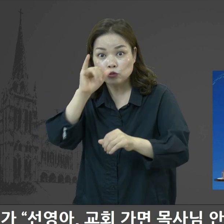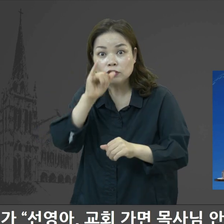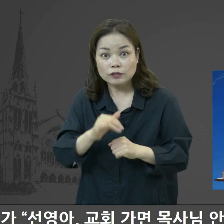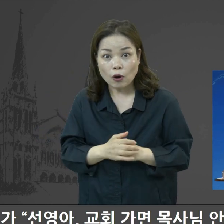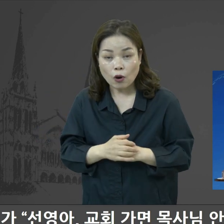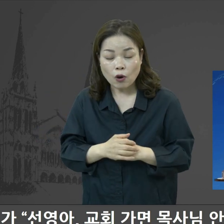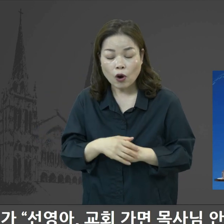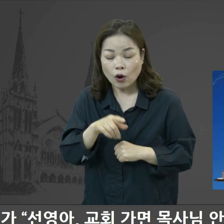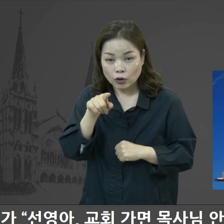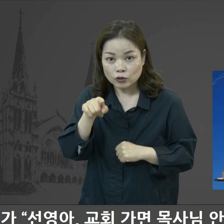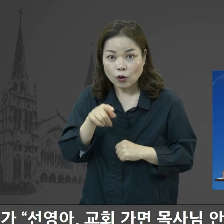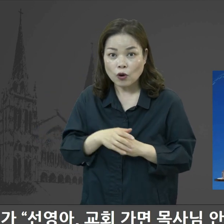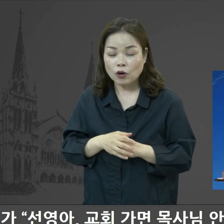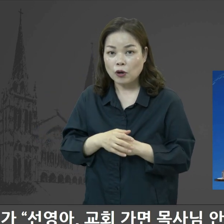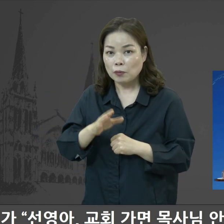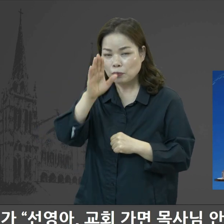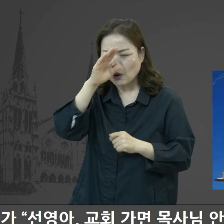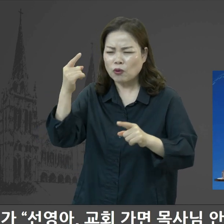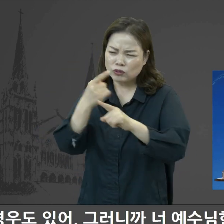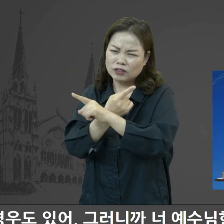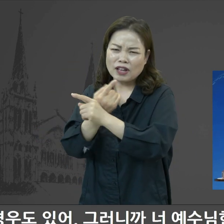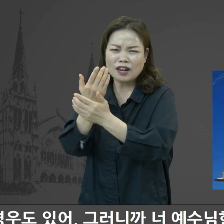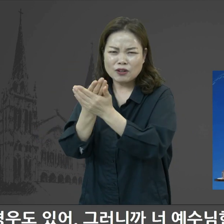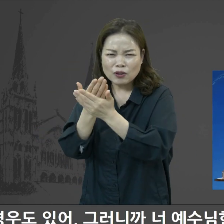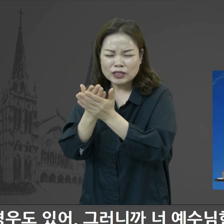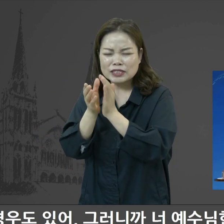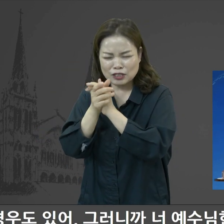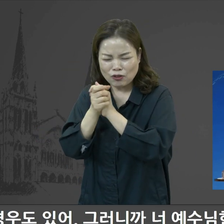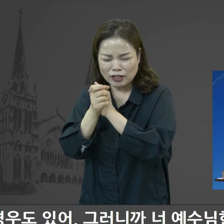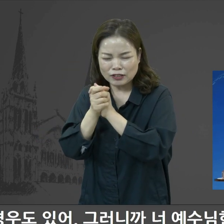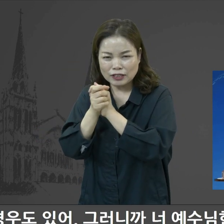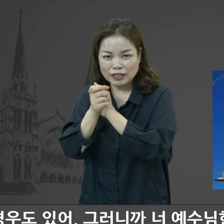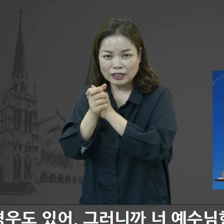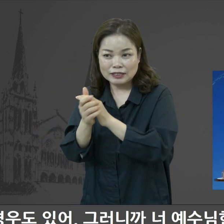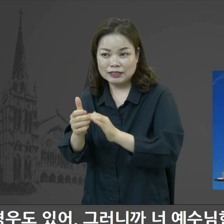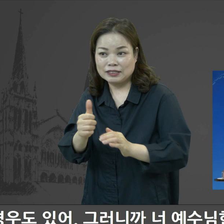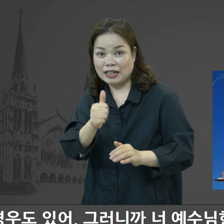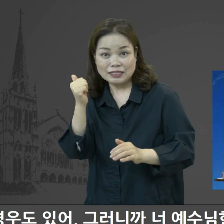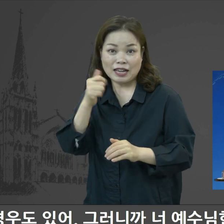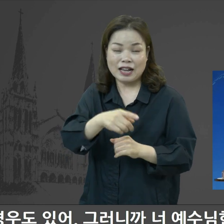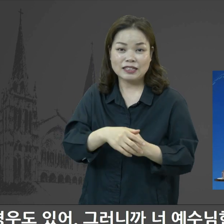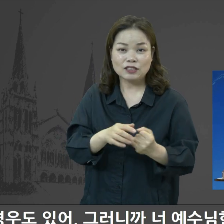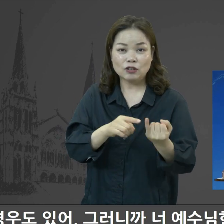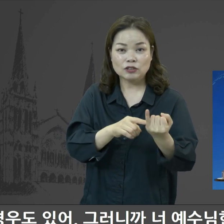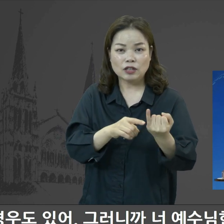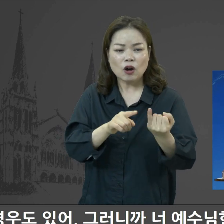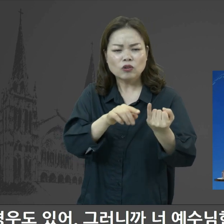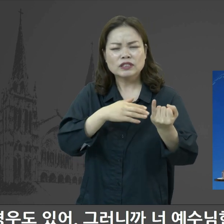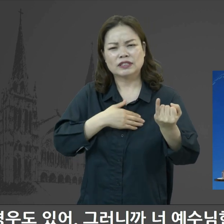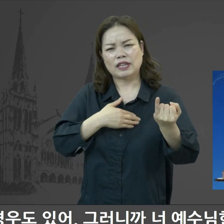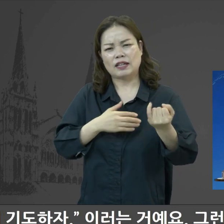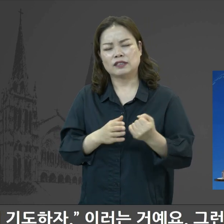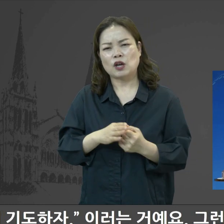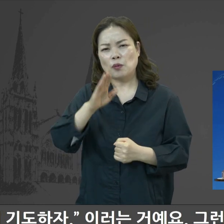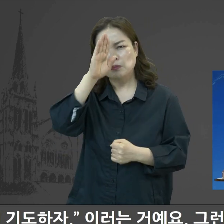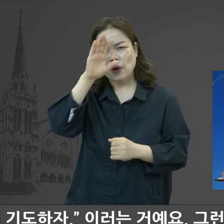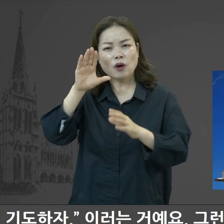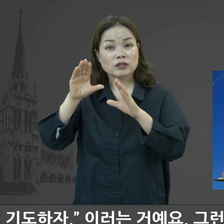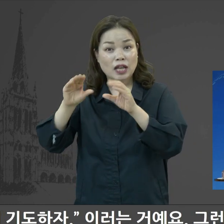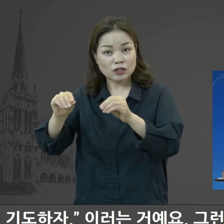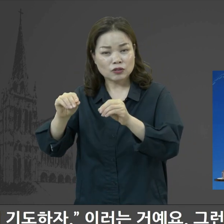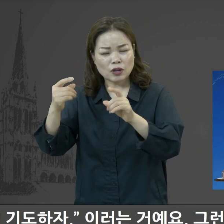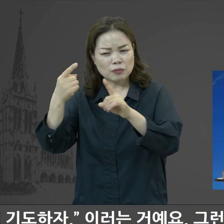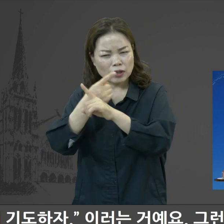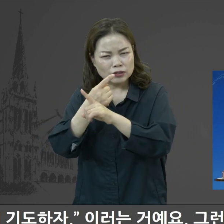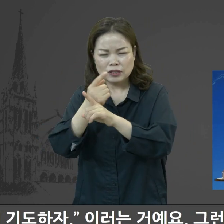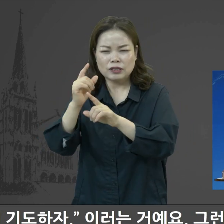너 예수님한테 병이나 좀 고쳐달라고 그렇게 기도해자 이러는 거예요. 근데 제가 언니 나는 병 낫으려고